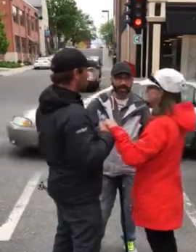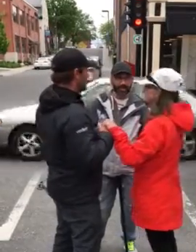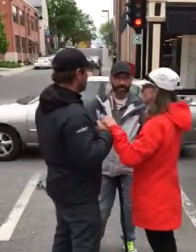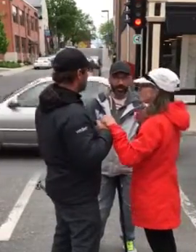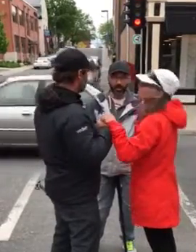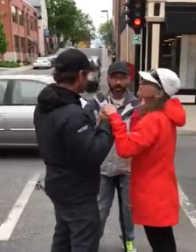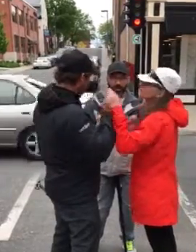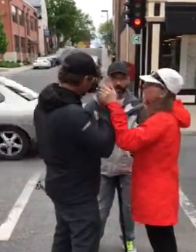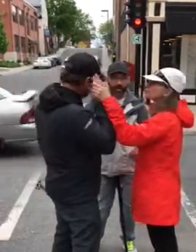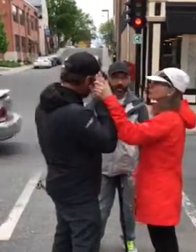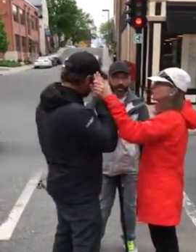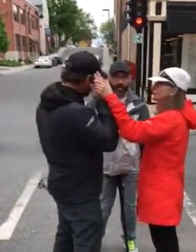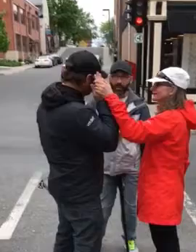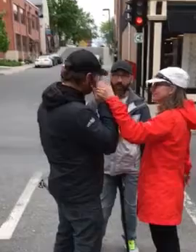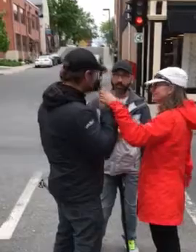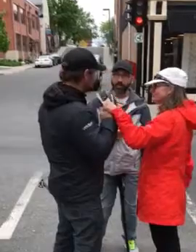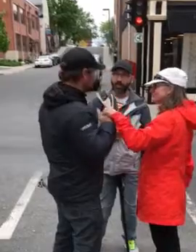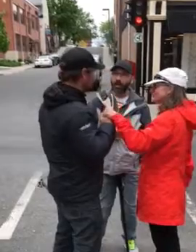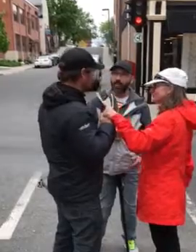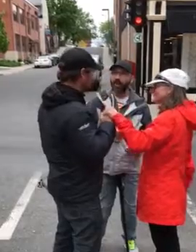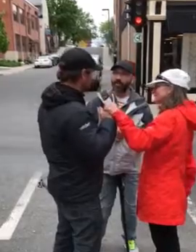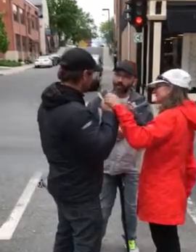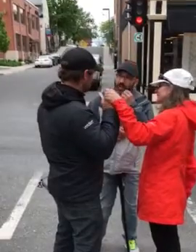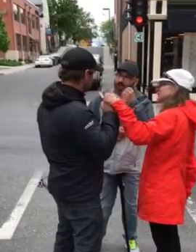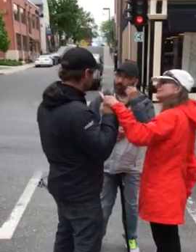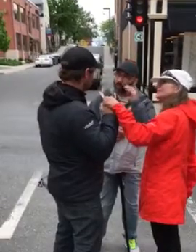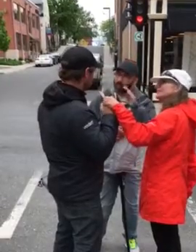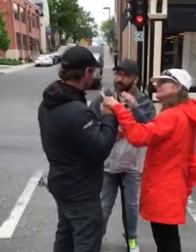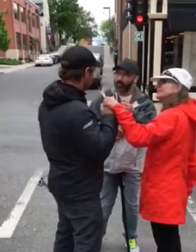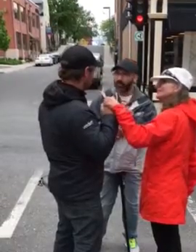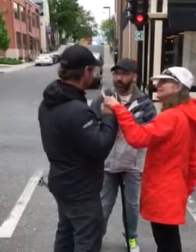sais pas. Je suis pas habitué. Mais chez vous, ça va peut-être être